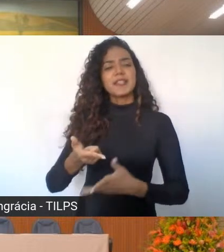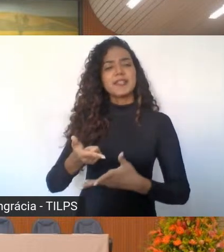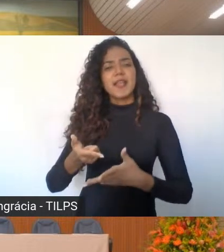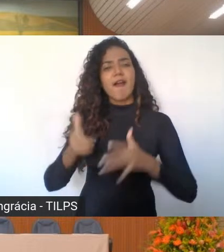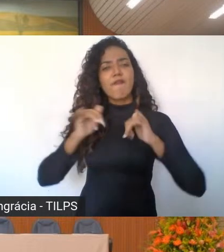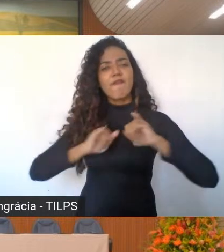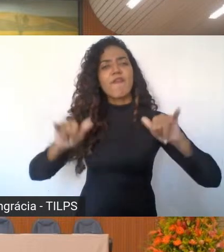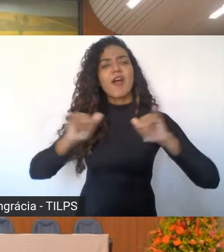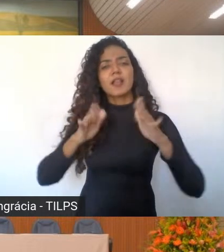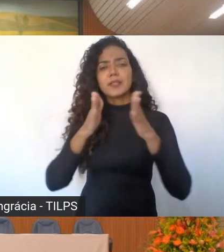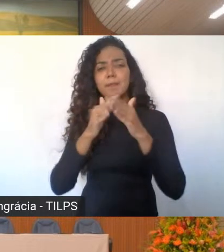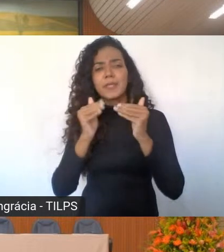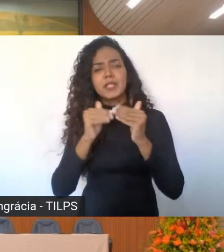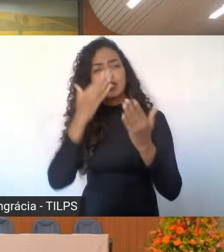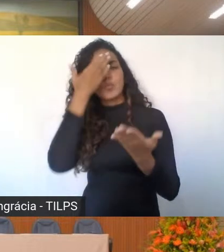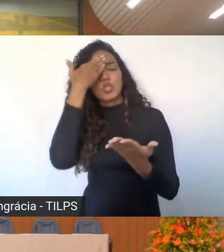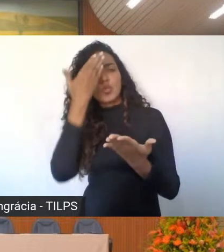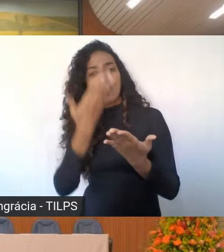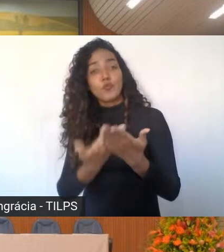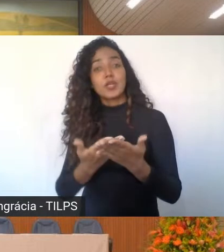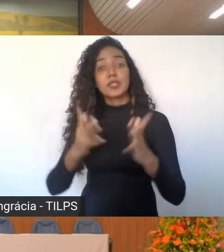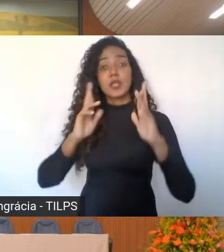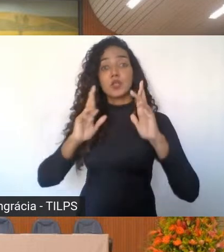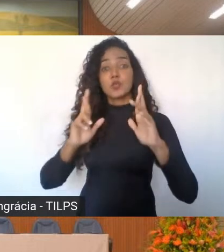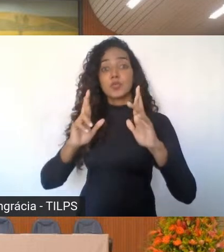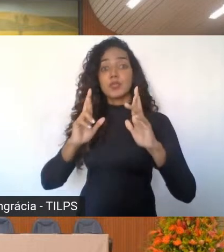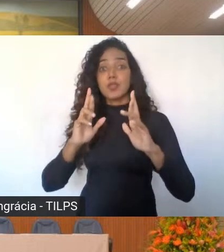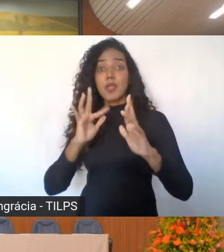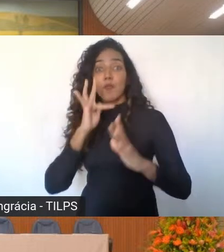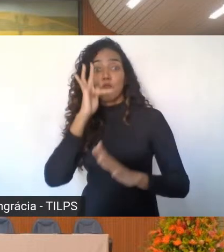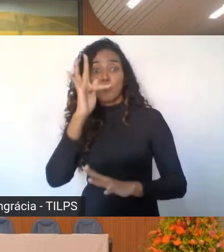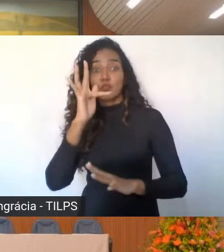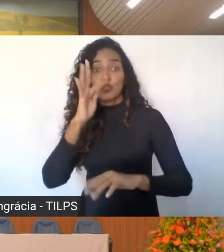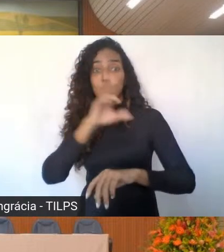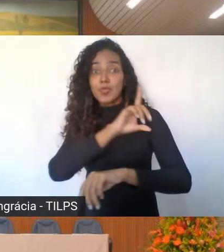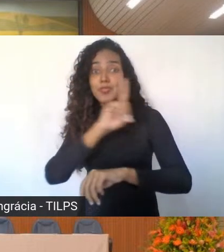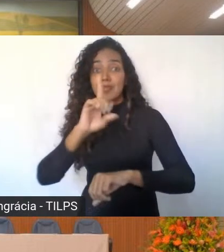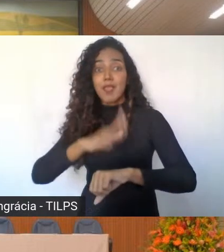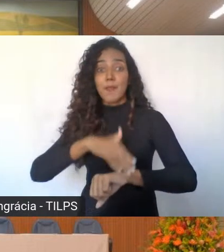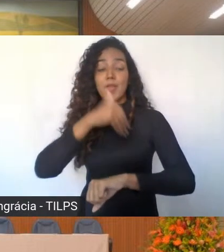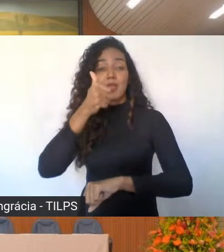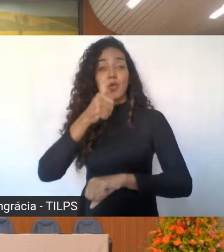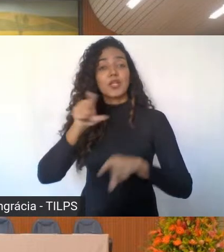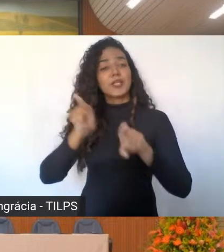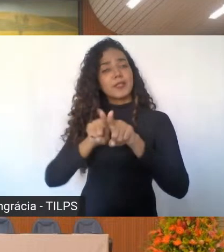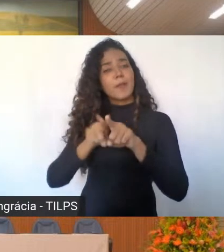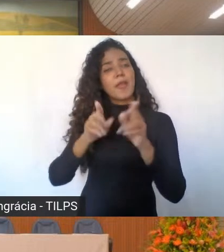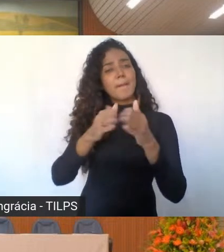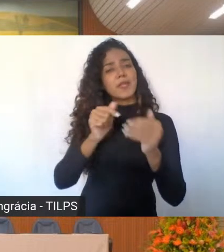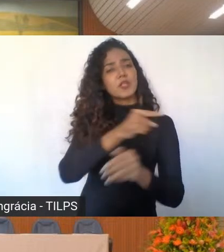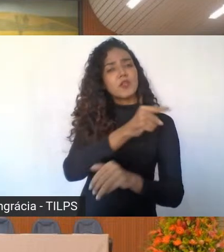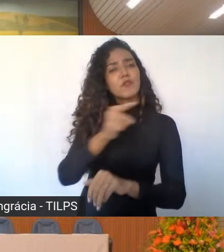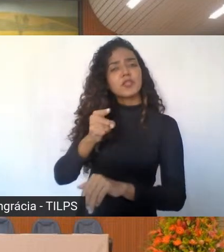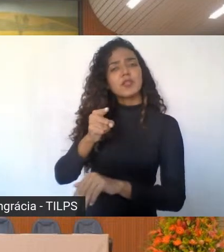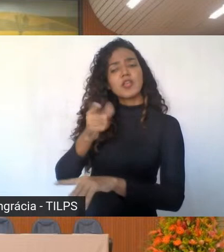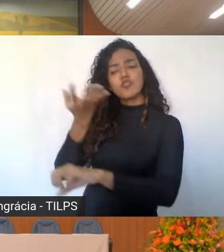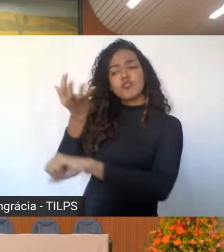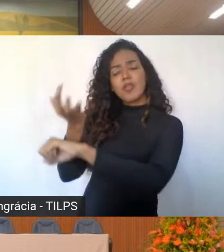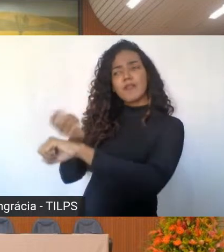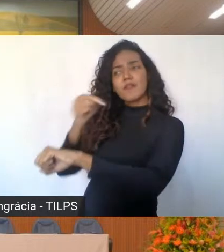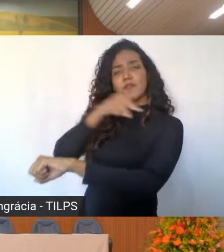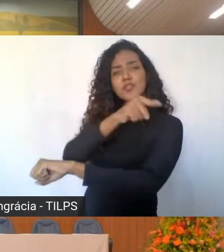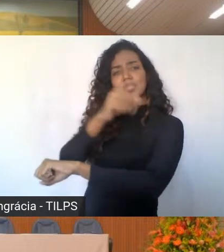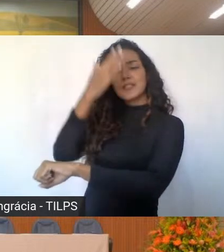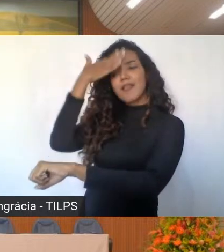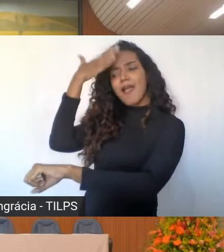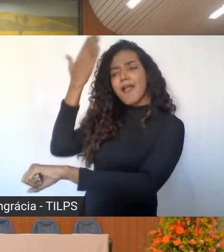de esperança em dias melhores e de confiança na nossa instituição, é que eu dou meu boa